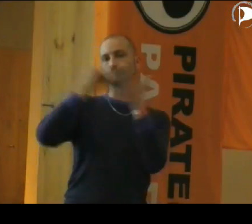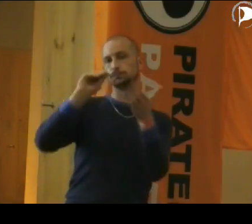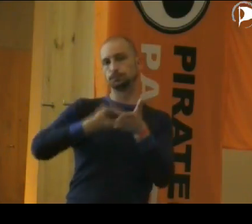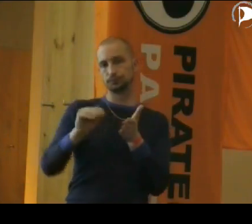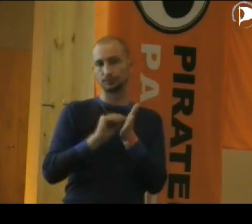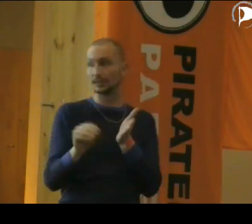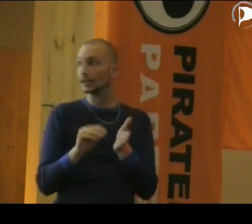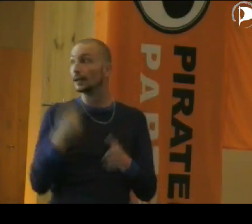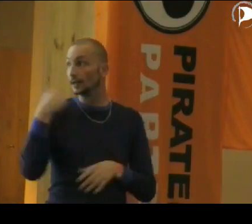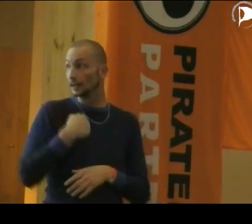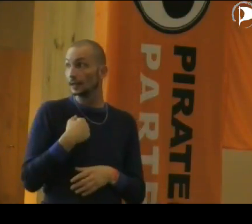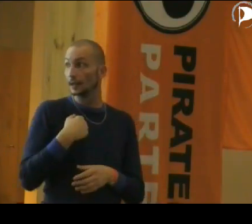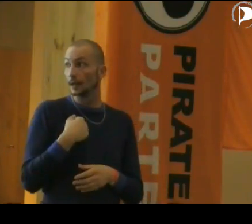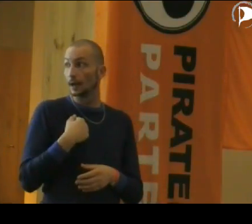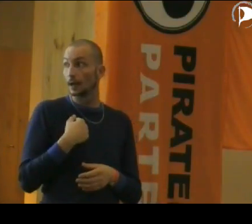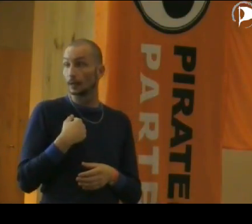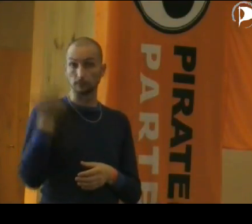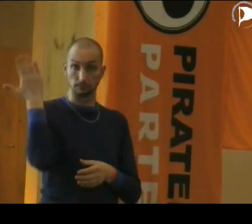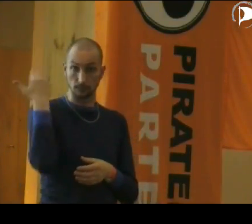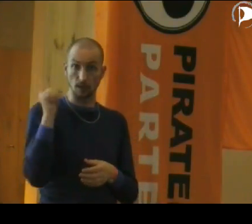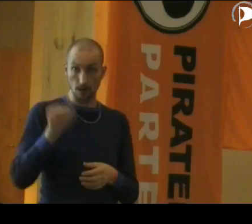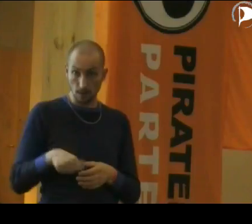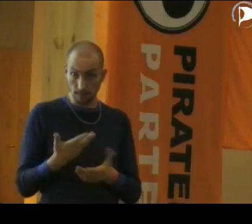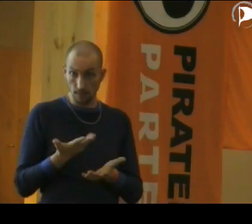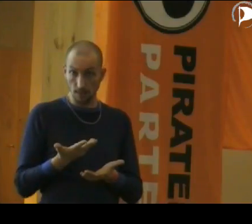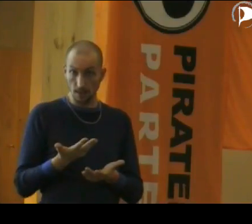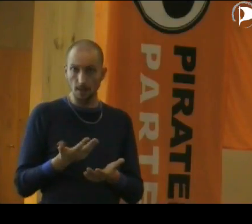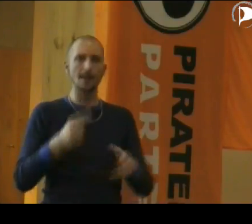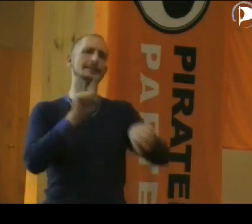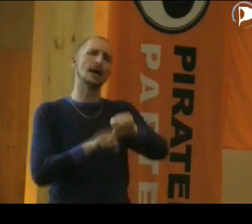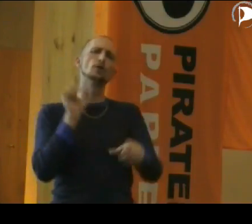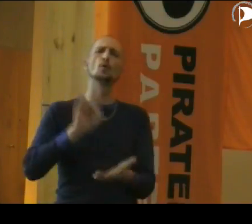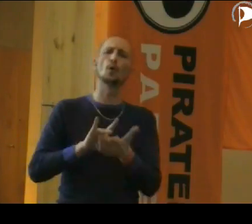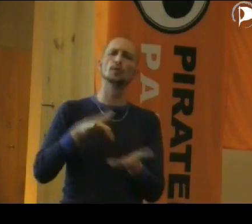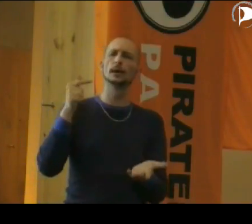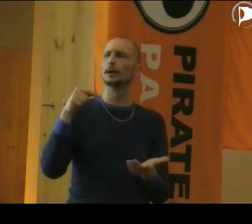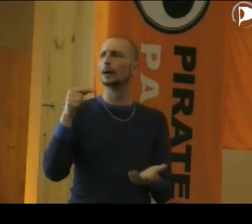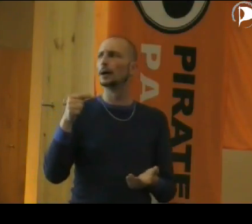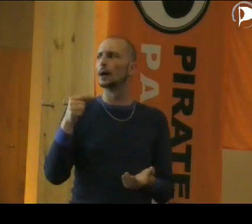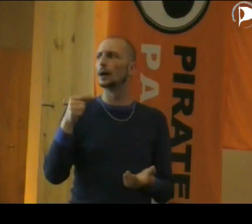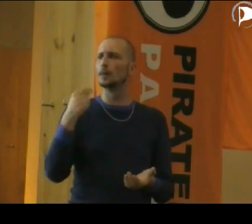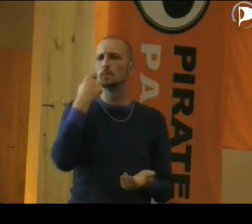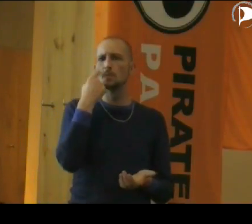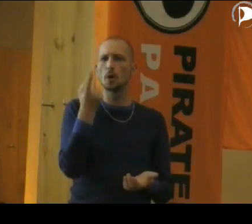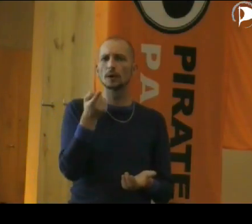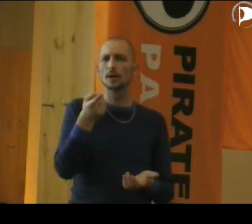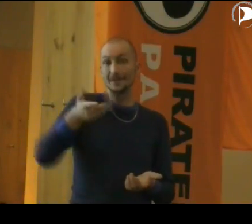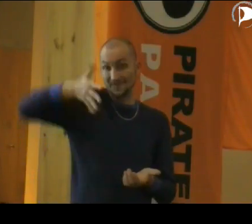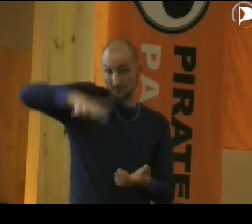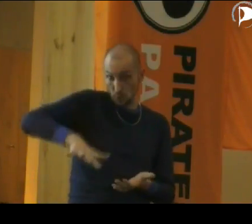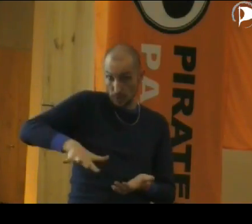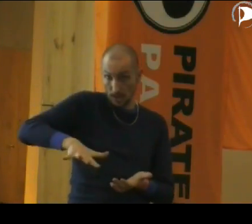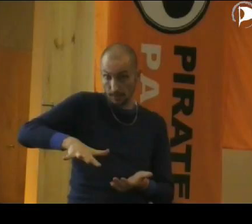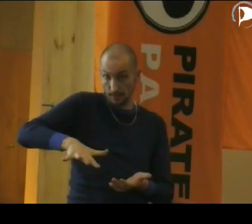ich könnte auch zeit für freundin gekümmert der